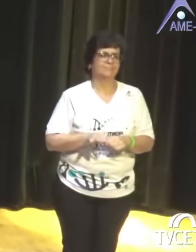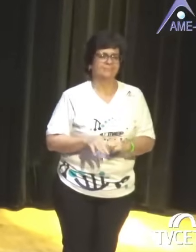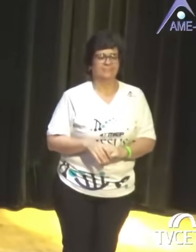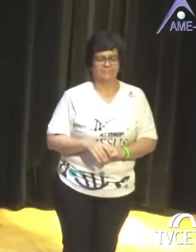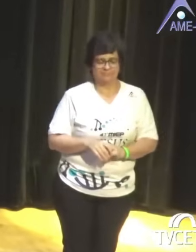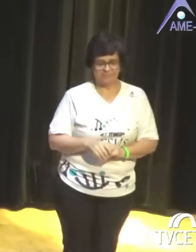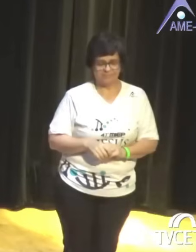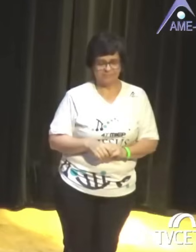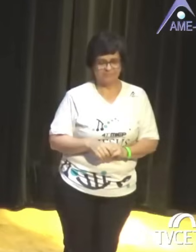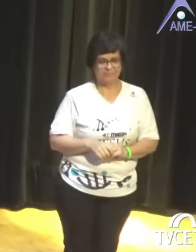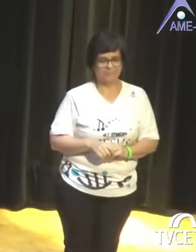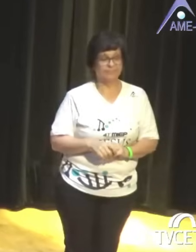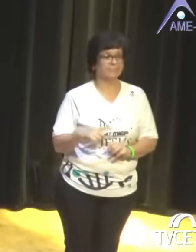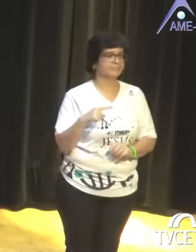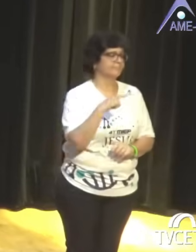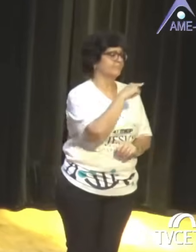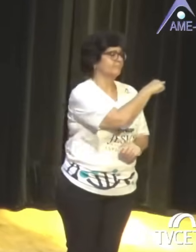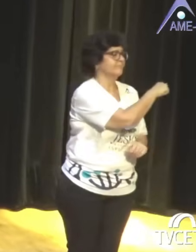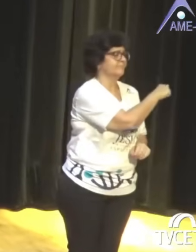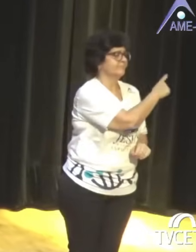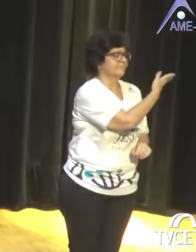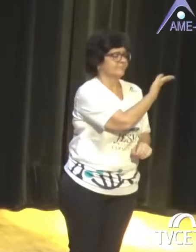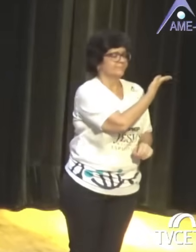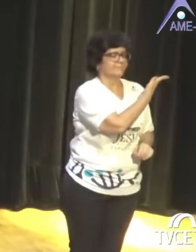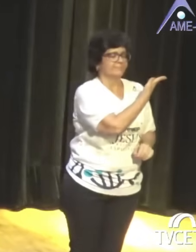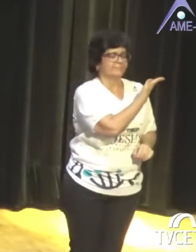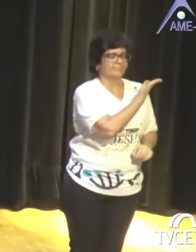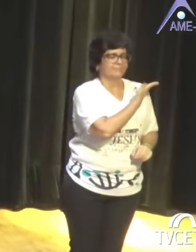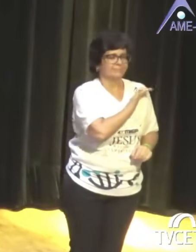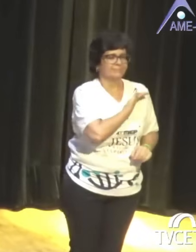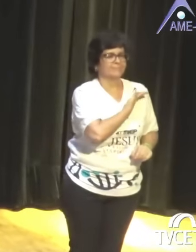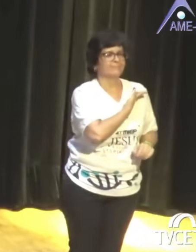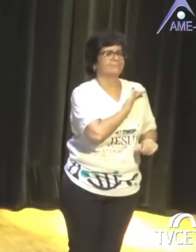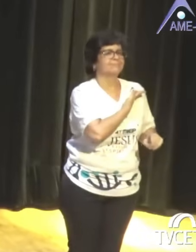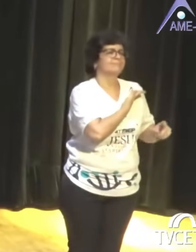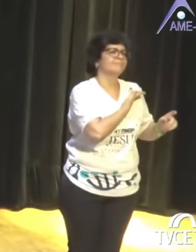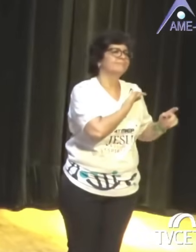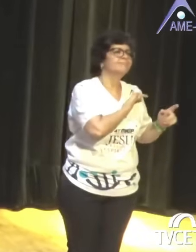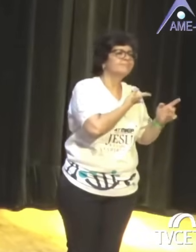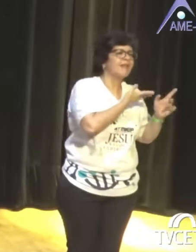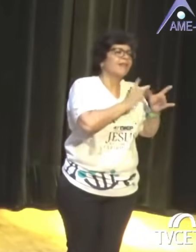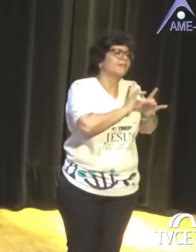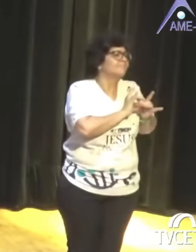certa ele é um amigo que faz concessões